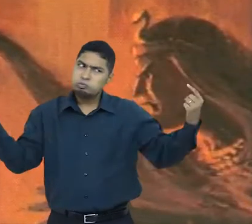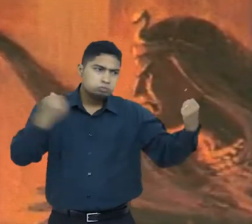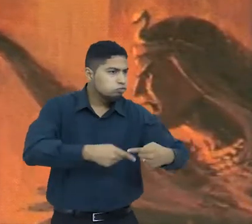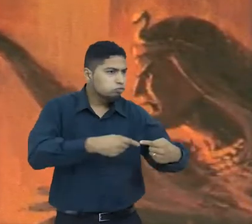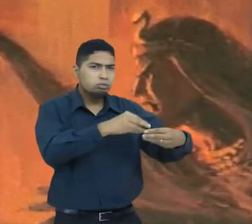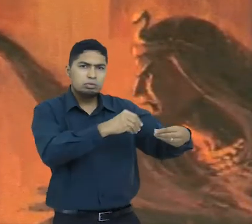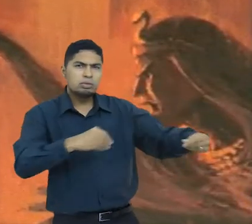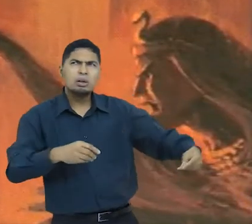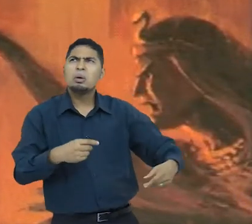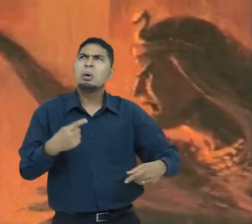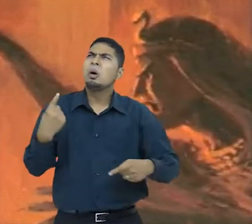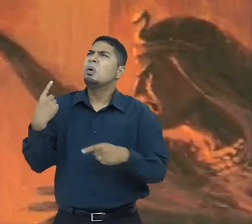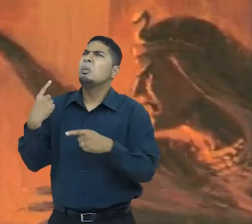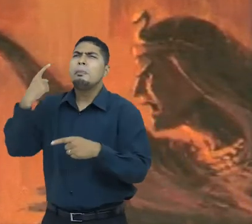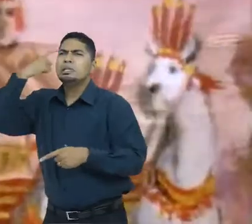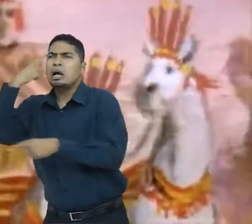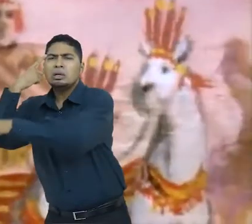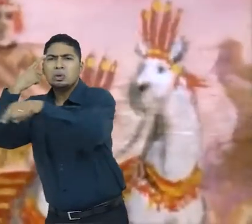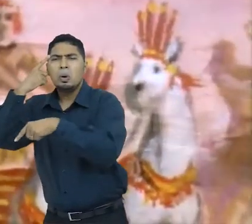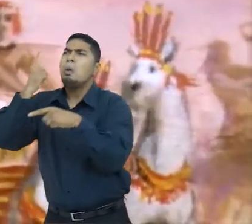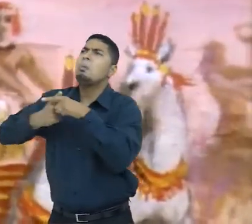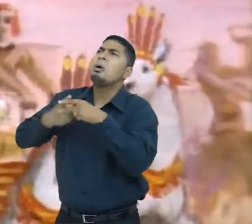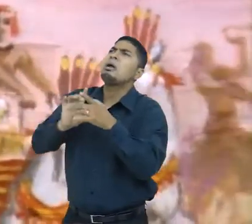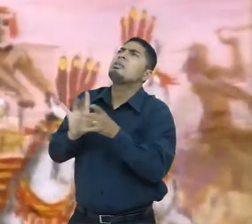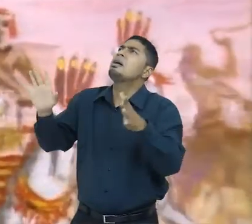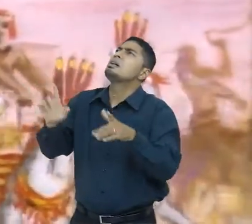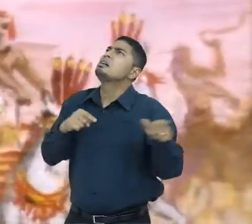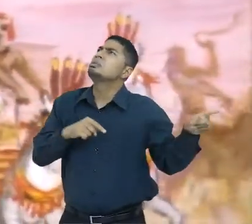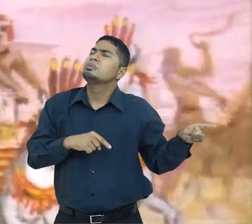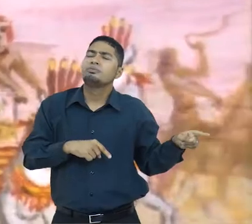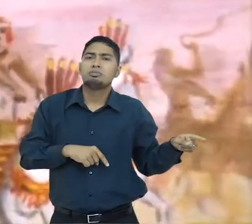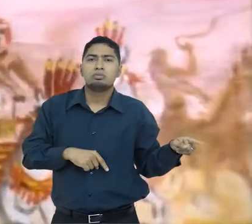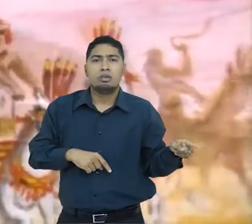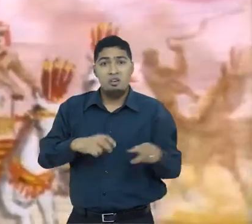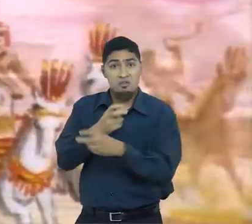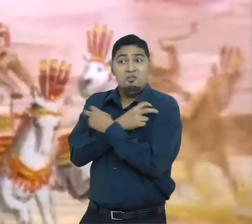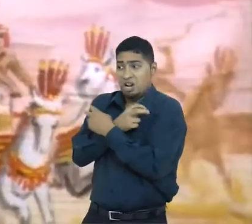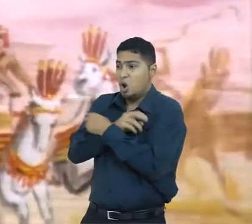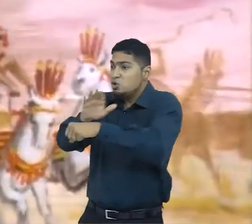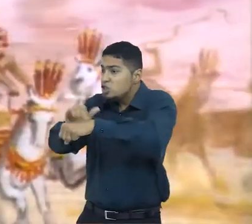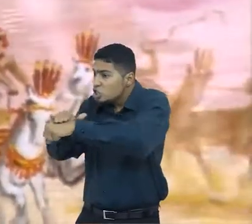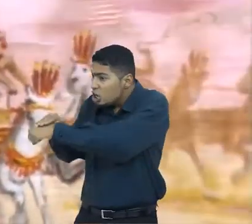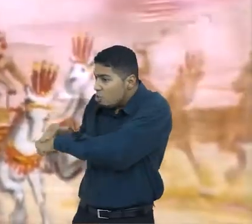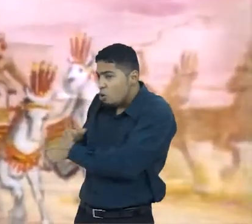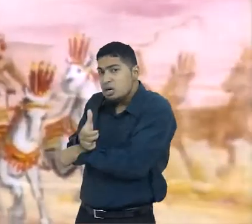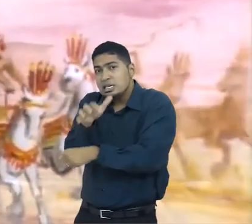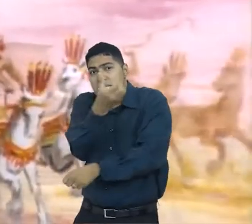Israel. Por que deixamos os escravos hebreus partirem? Faraó então tomou 600 de suas melhores